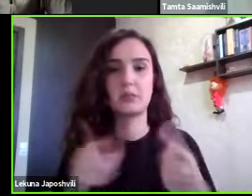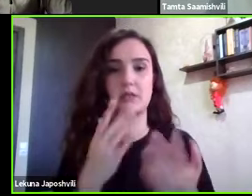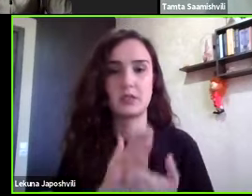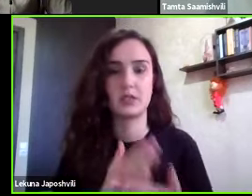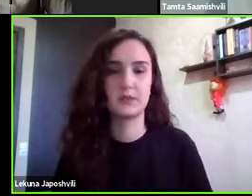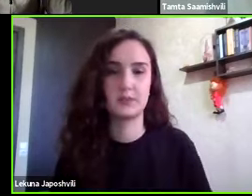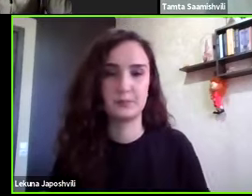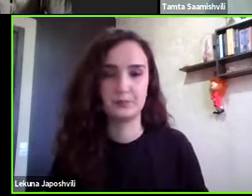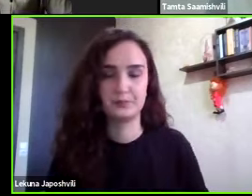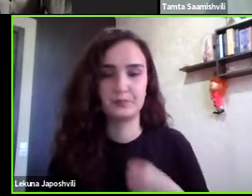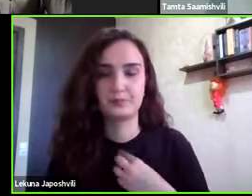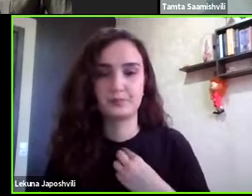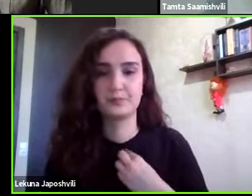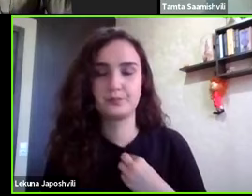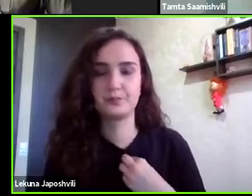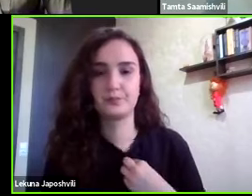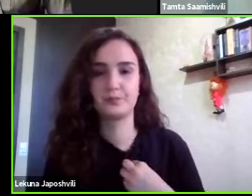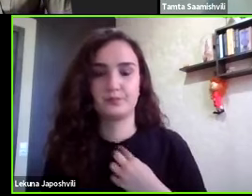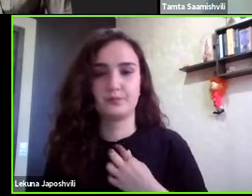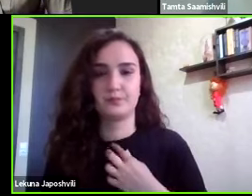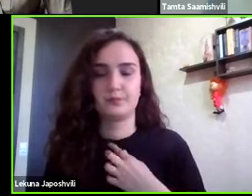ბატონო, კი ბატონო.